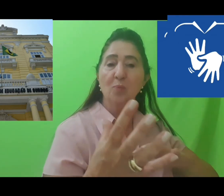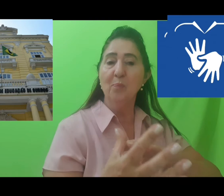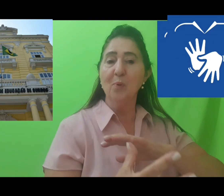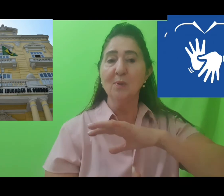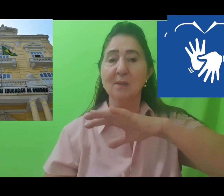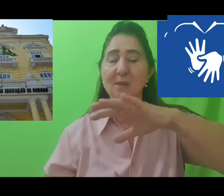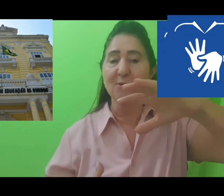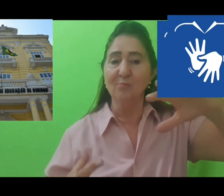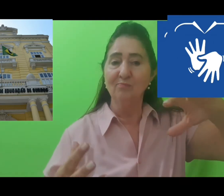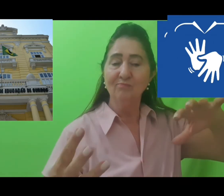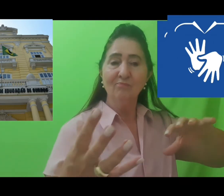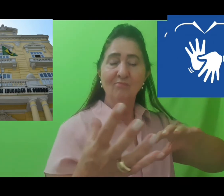múltiplos